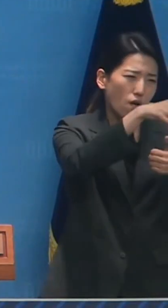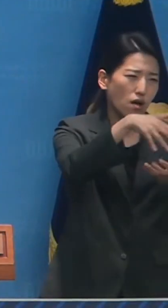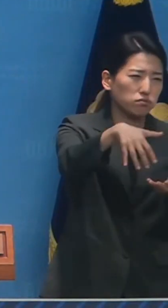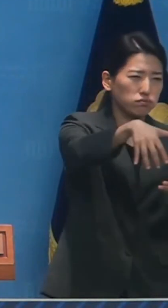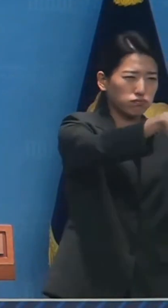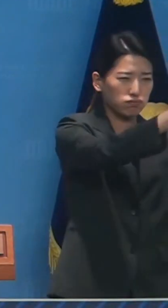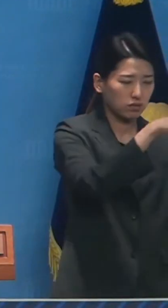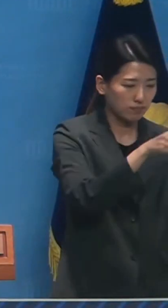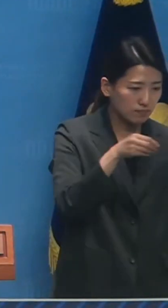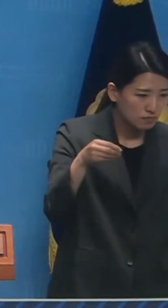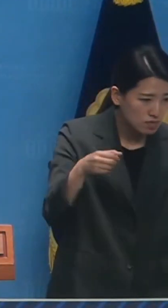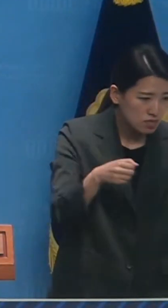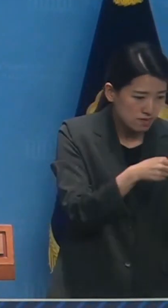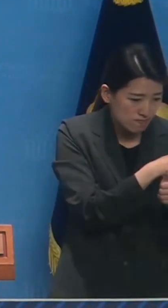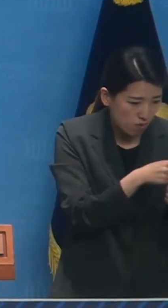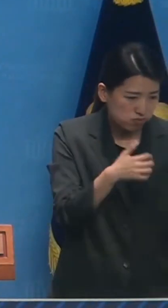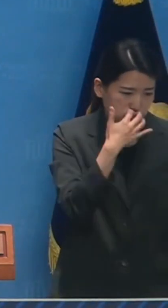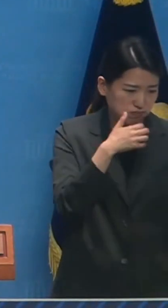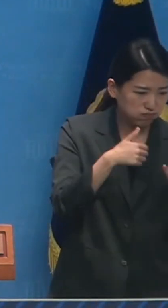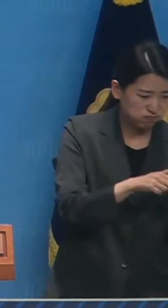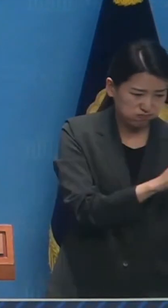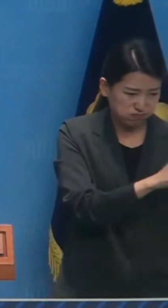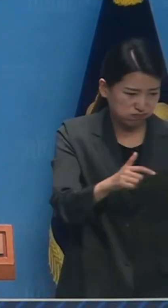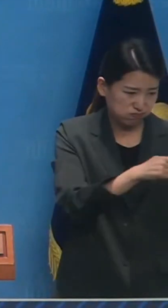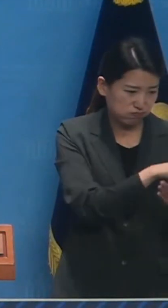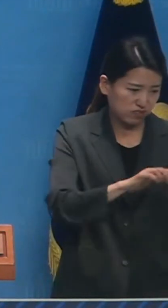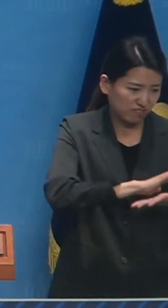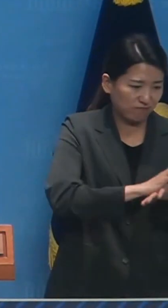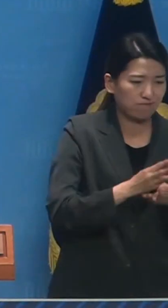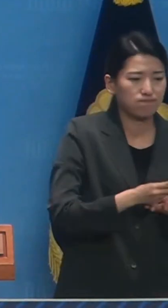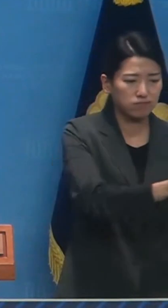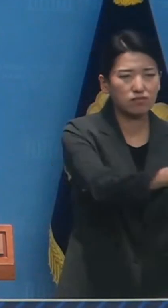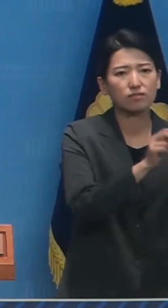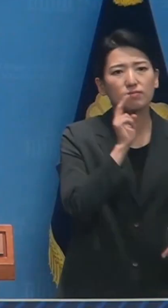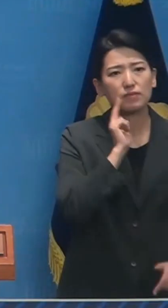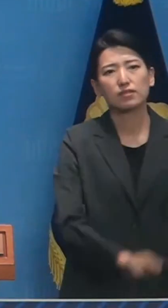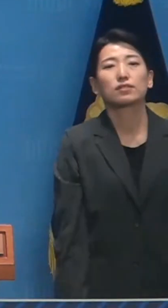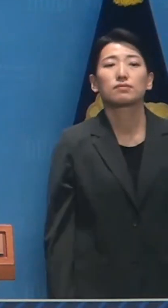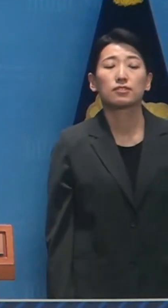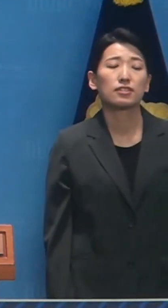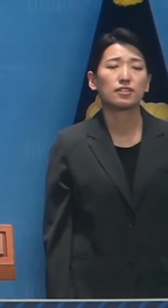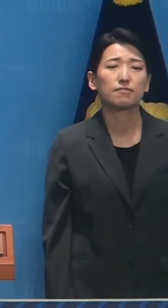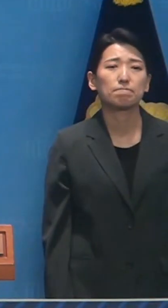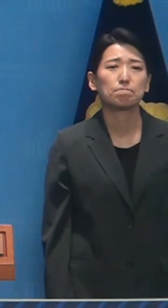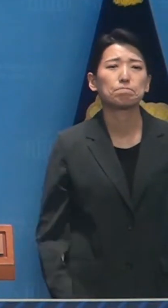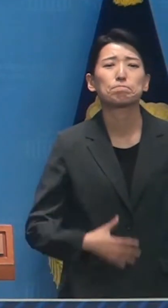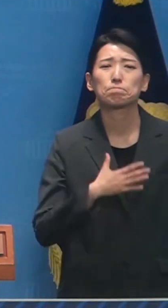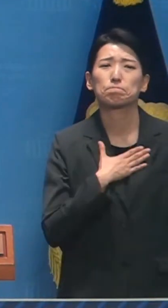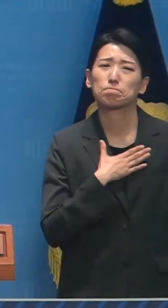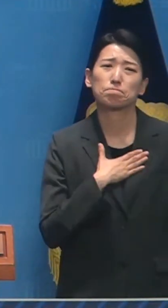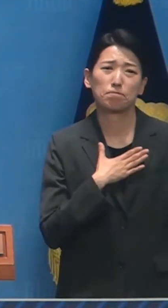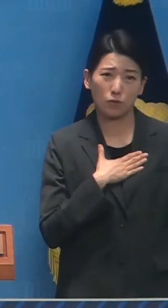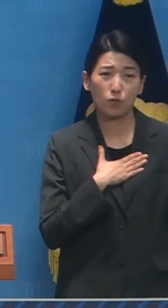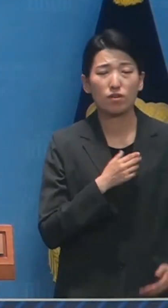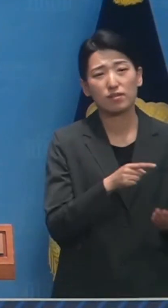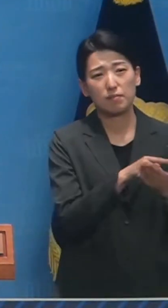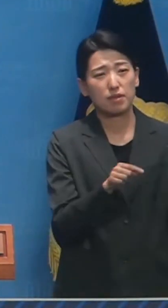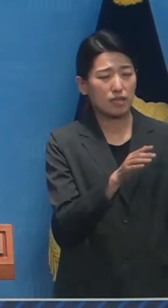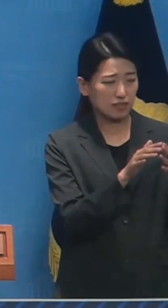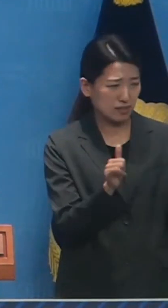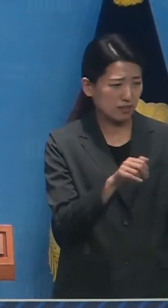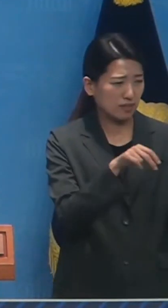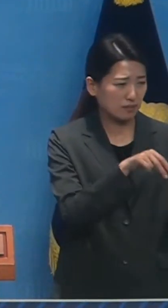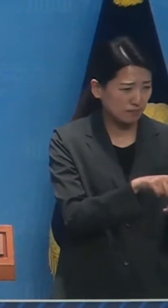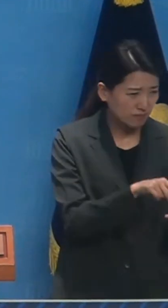유기고아의 입장에 설 마음은 없었습니다. 우리는 지금도 피해 당사자의 입장에 서서